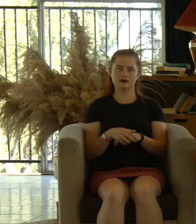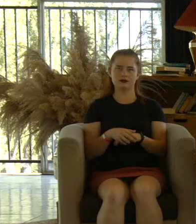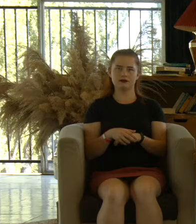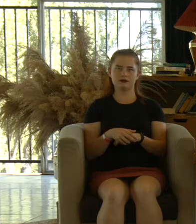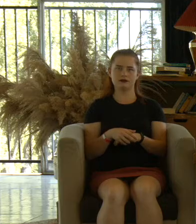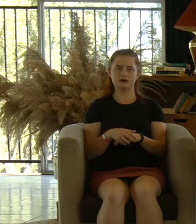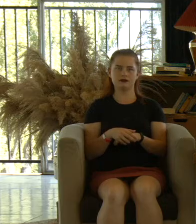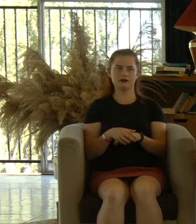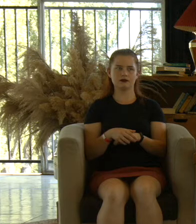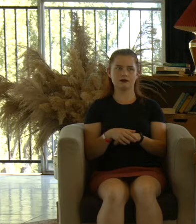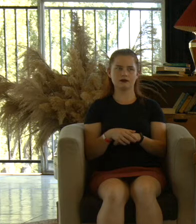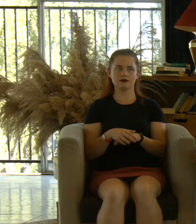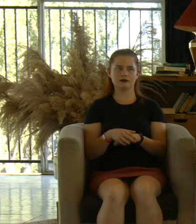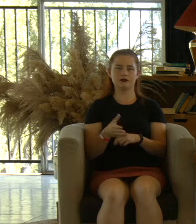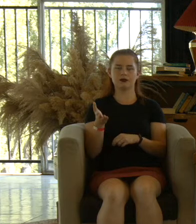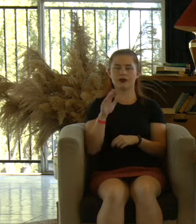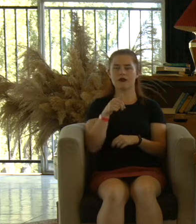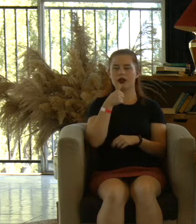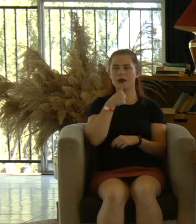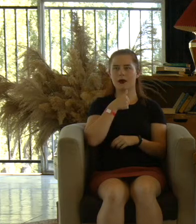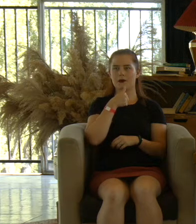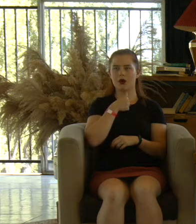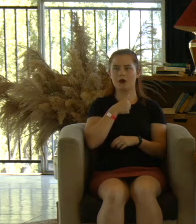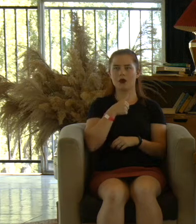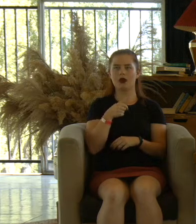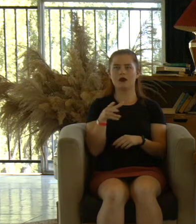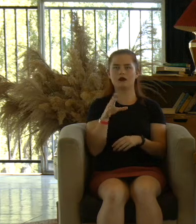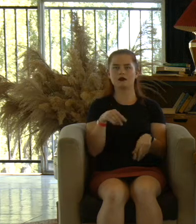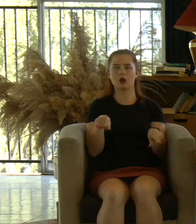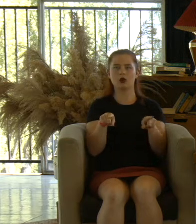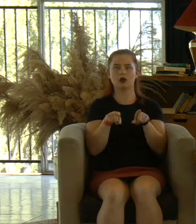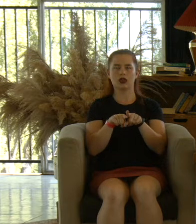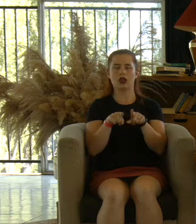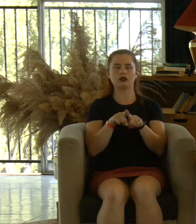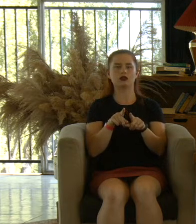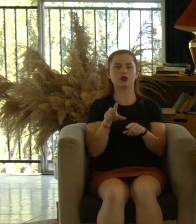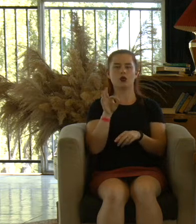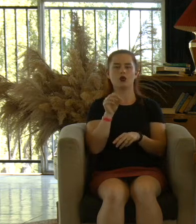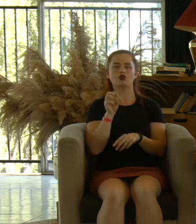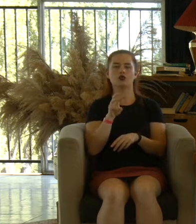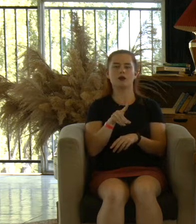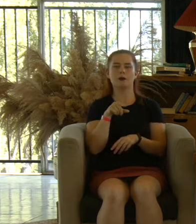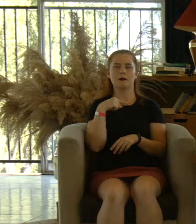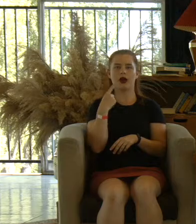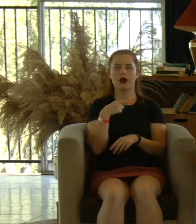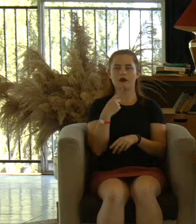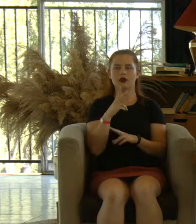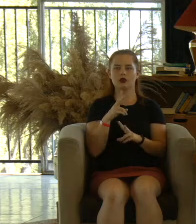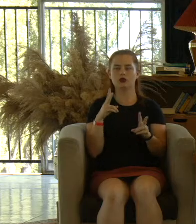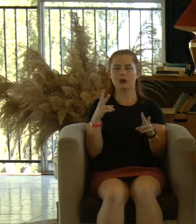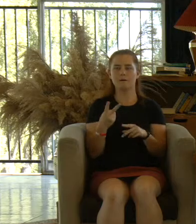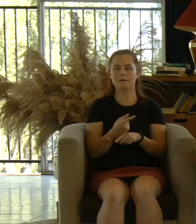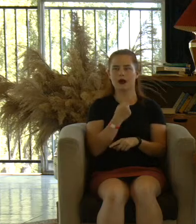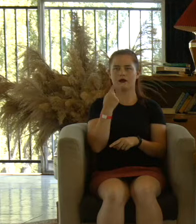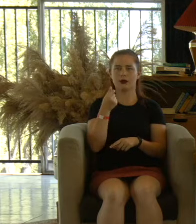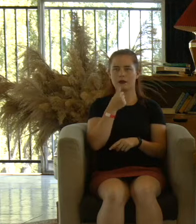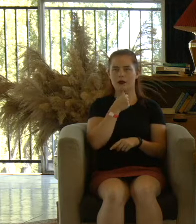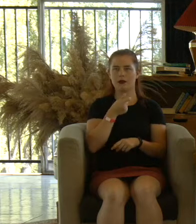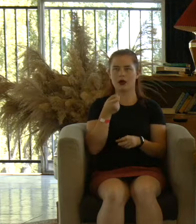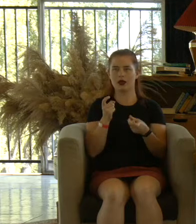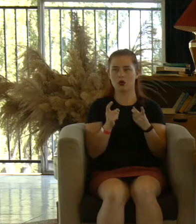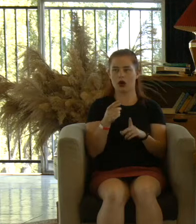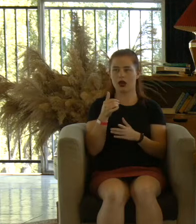Что у нас там по времени? Давайте попробуем все-таки о чем-то поговорить. Вот кто впервые попробовал натуральное вино, и оно ему понравилось?